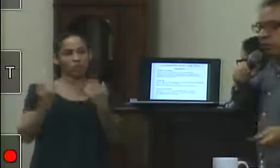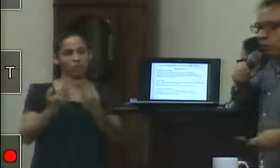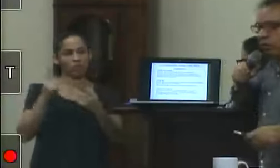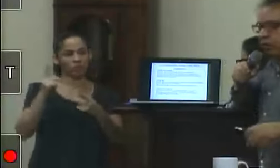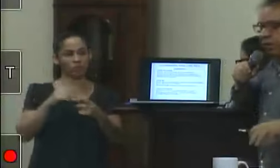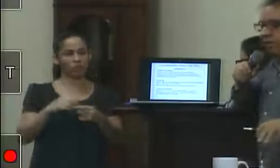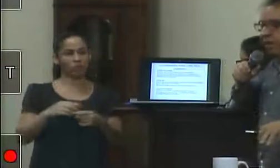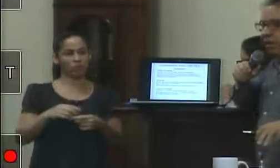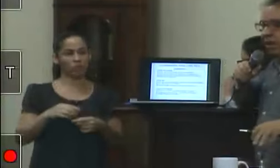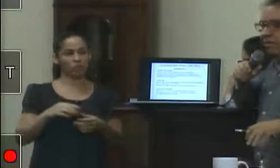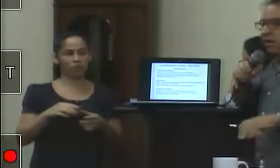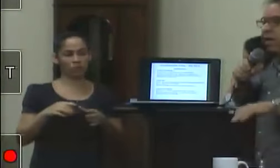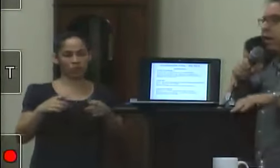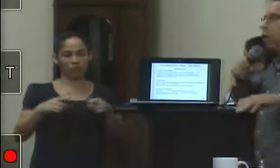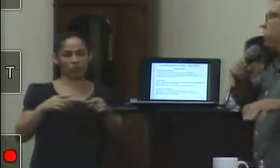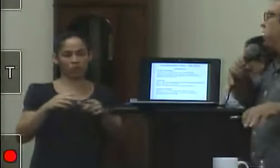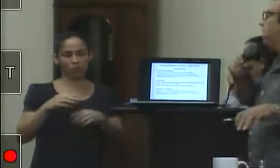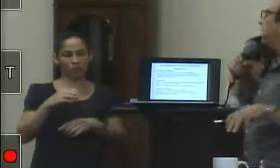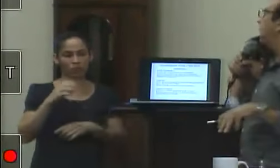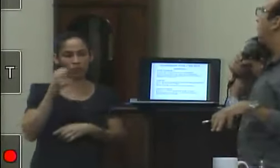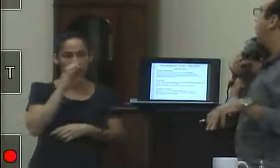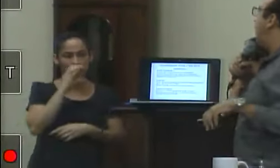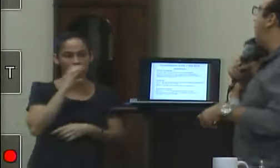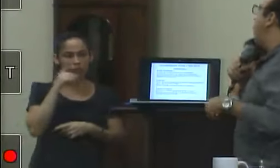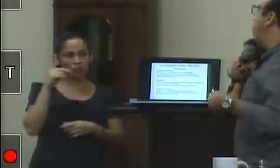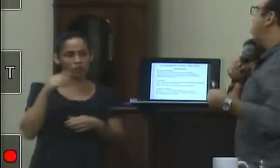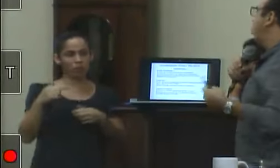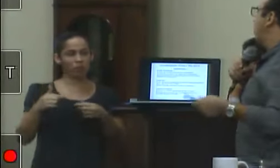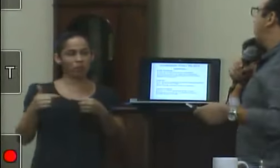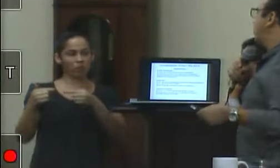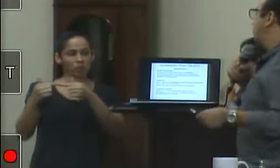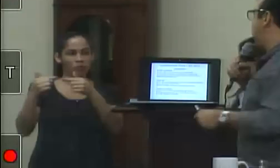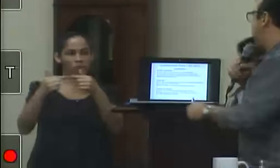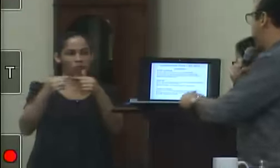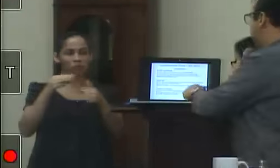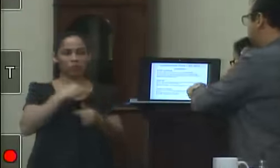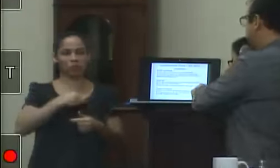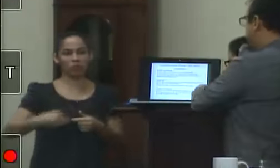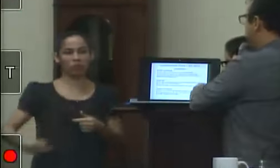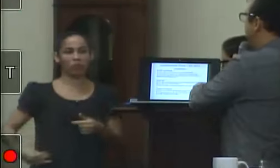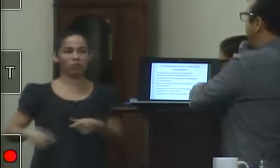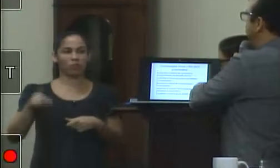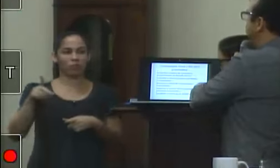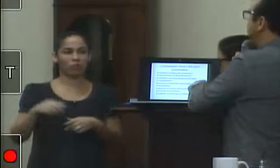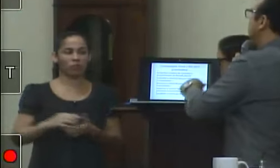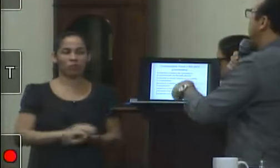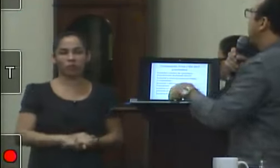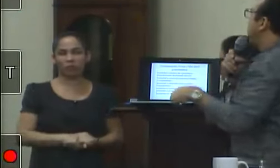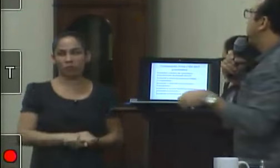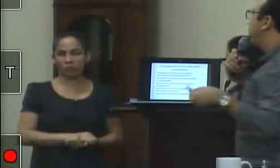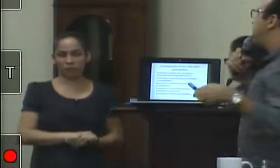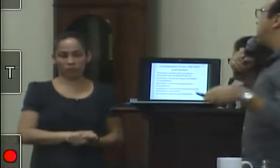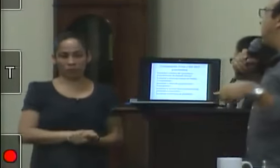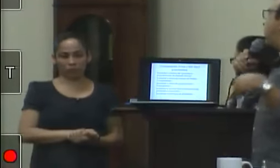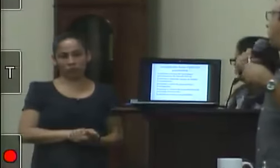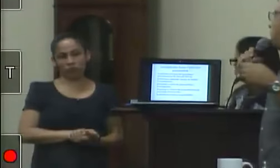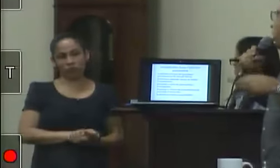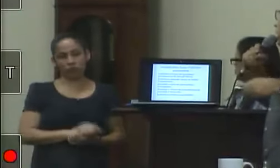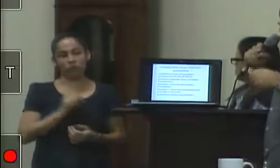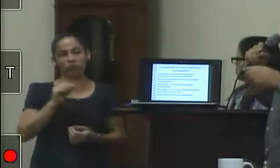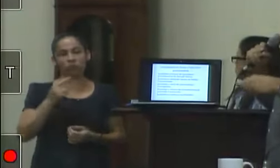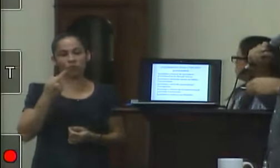o setor de urgência e emergência, e a gente está tentando alinhar junto ao Ministério essa questão aí. O que a gente tem